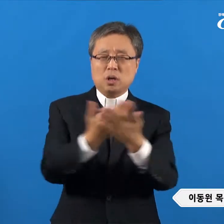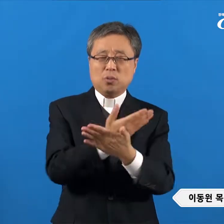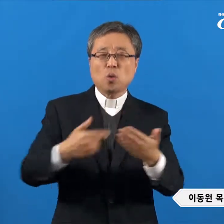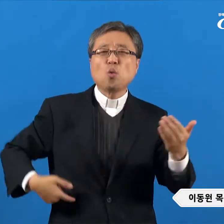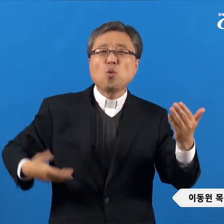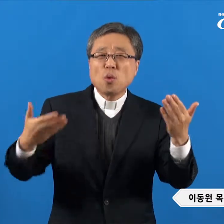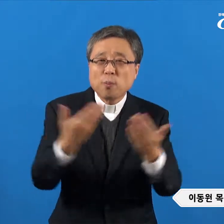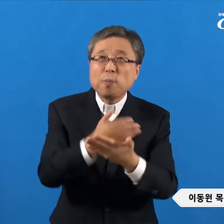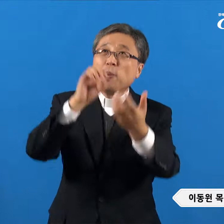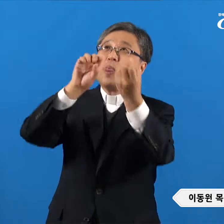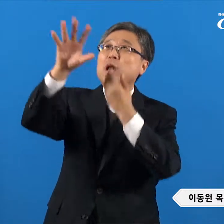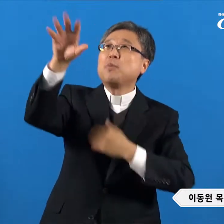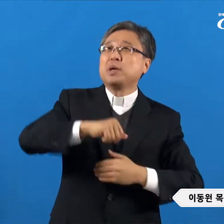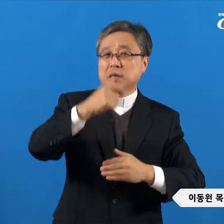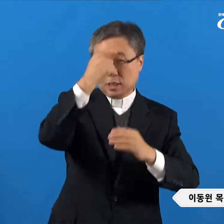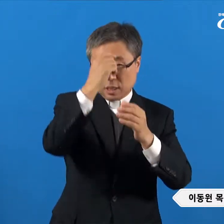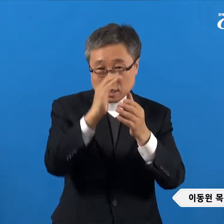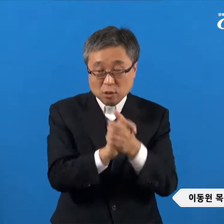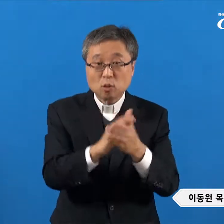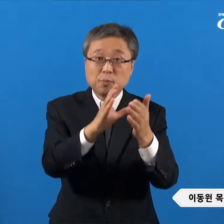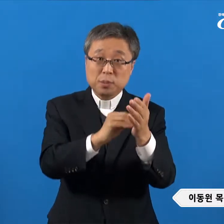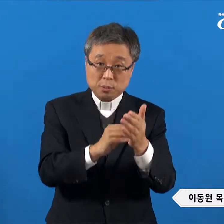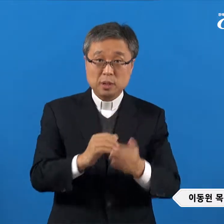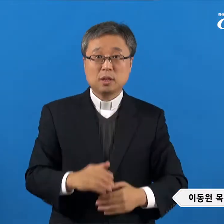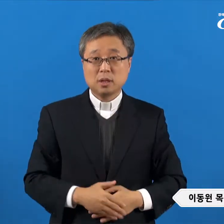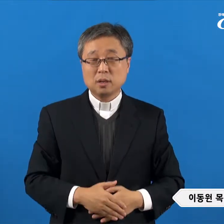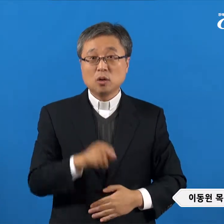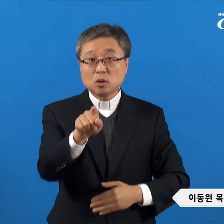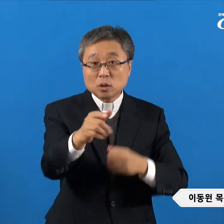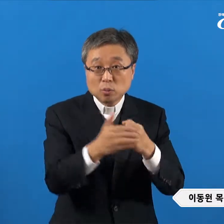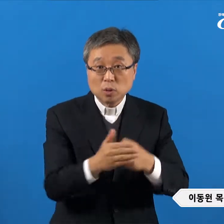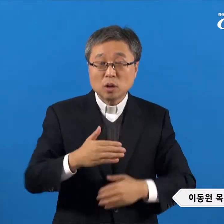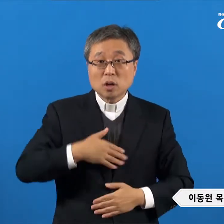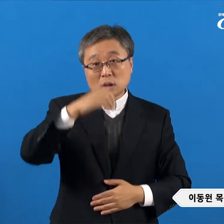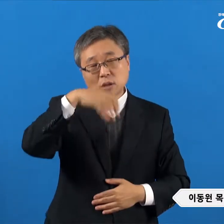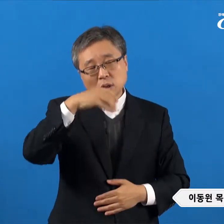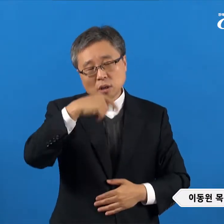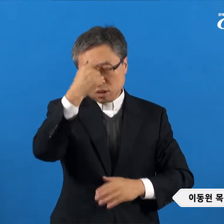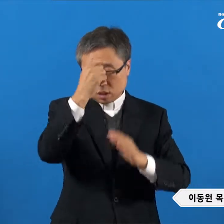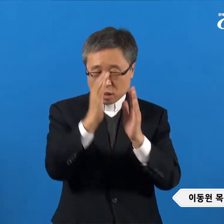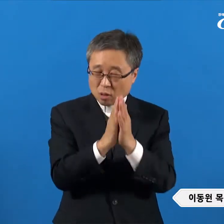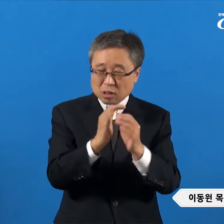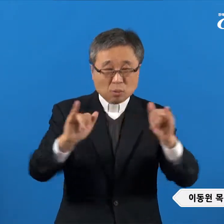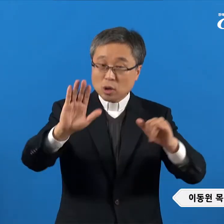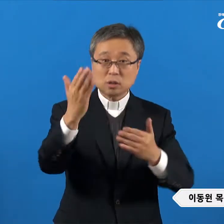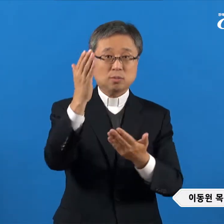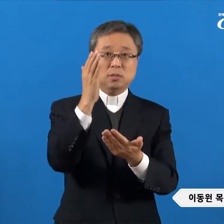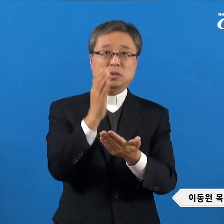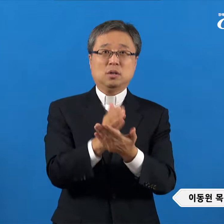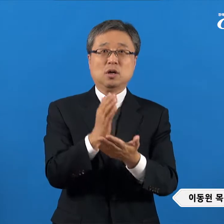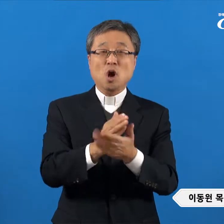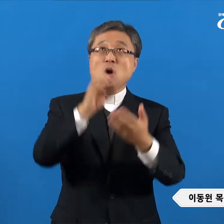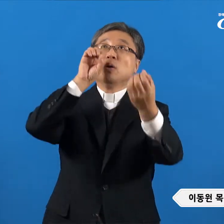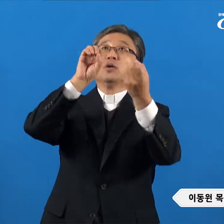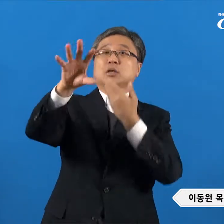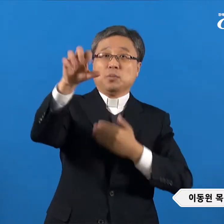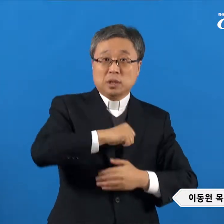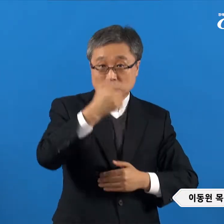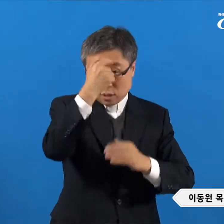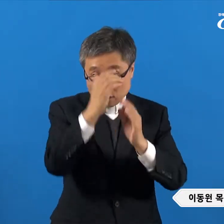바로 응답받는 기도의 비밀이라는 것입니다. 그러므로 그냥 기도하는 사람이 되는 것이 아니라 응답받는 기도를 하기